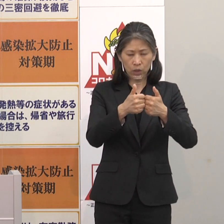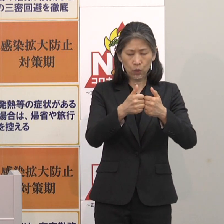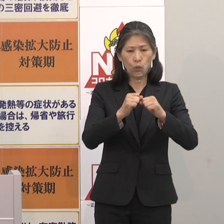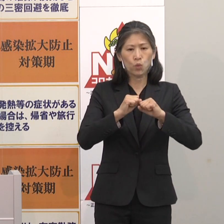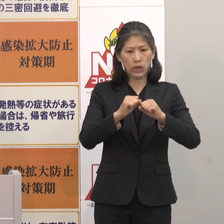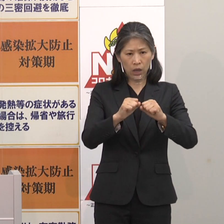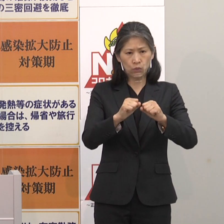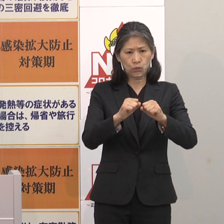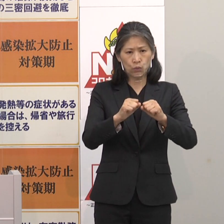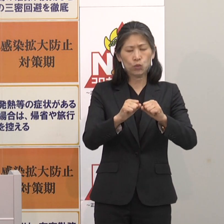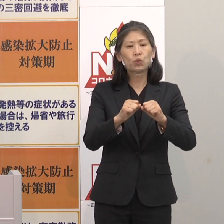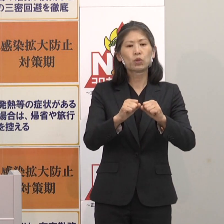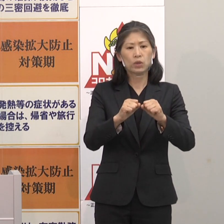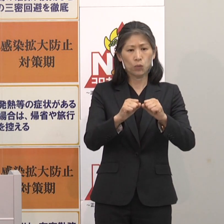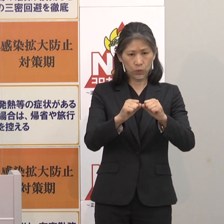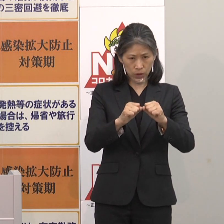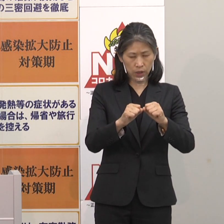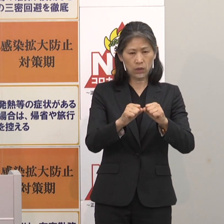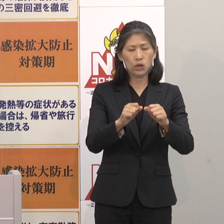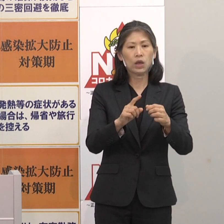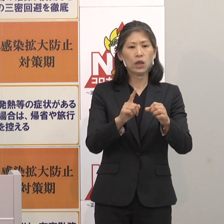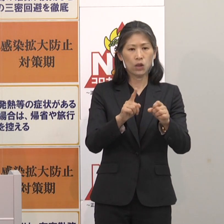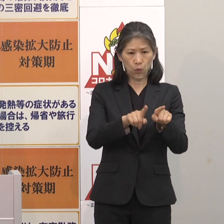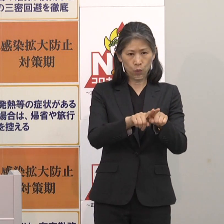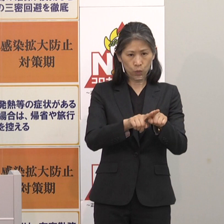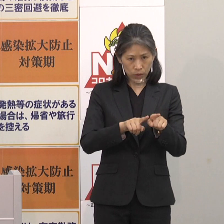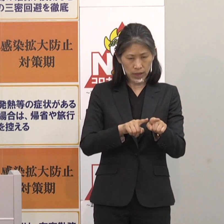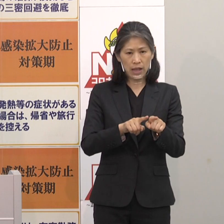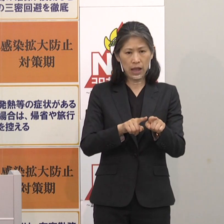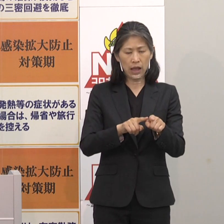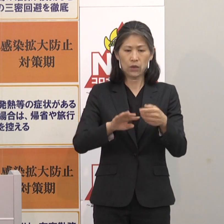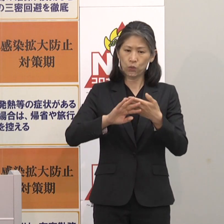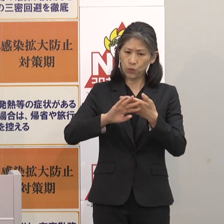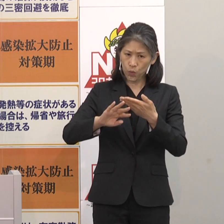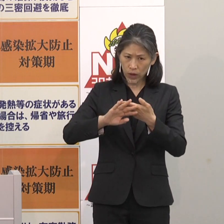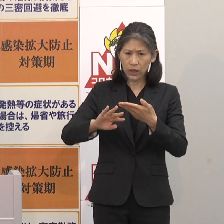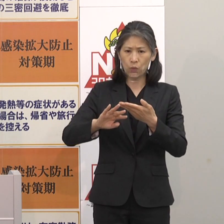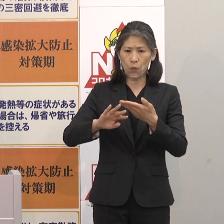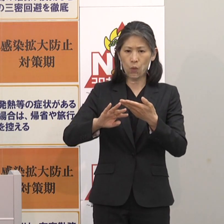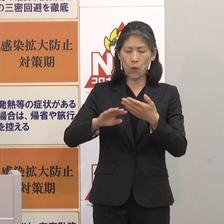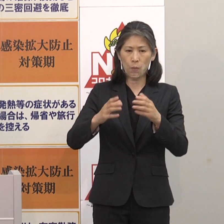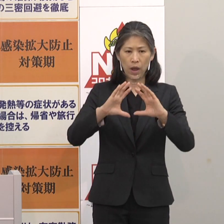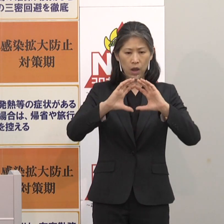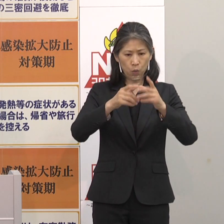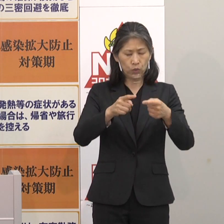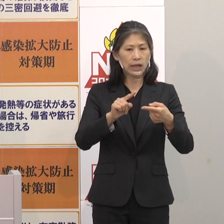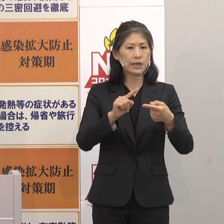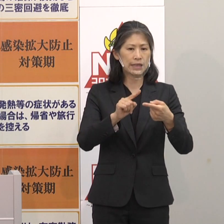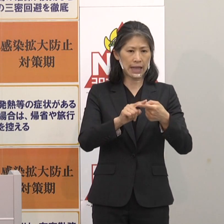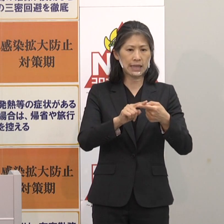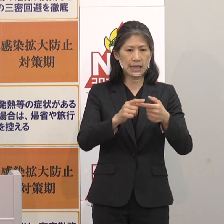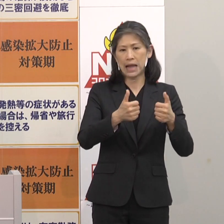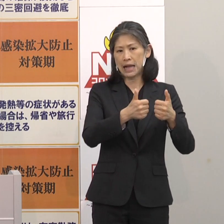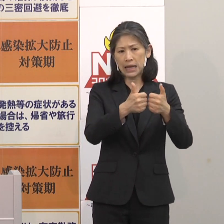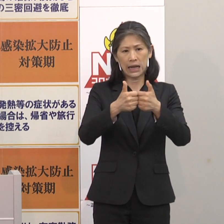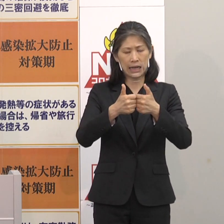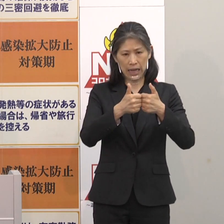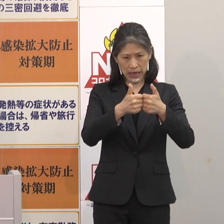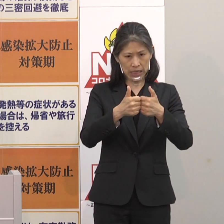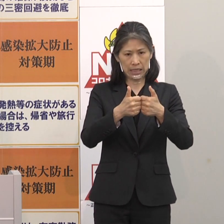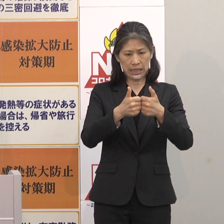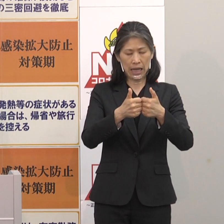ってですね、その他の国際的な学会あるいはいろいろな大会です